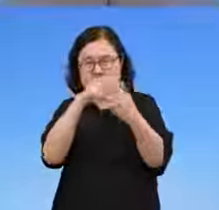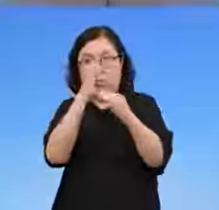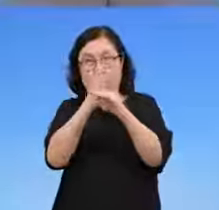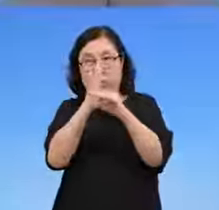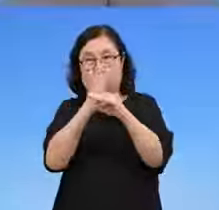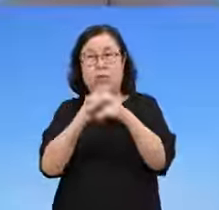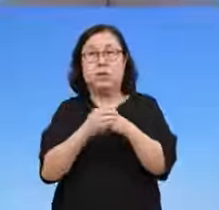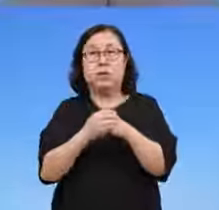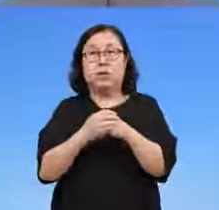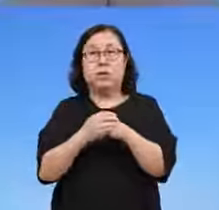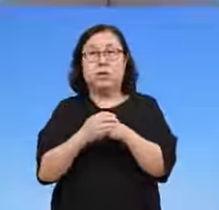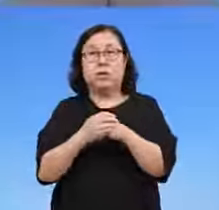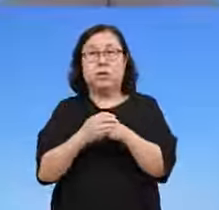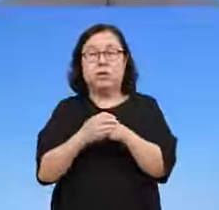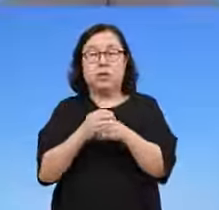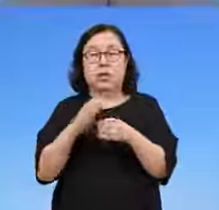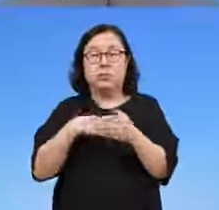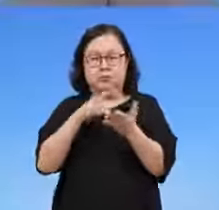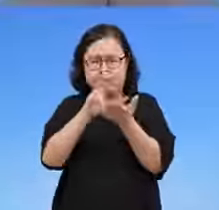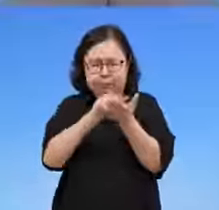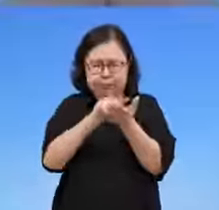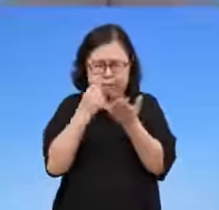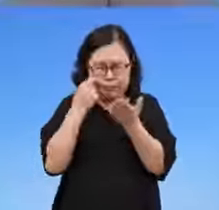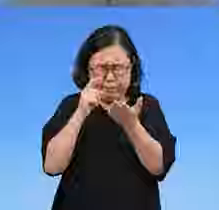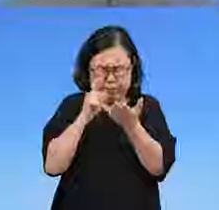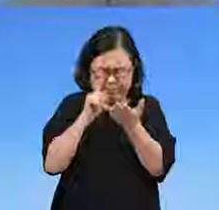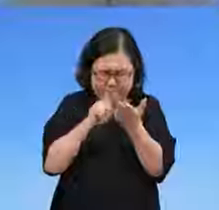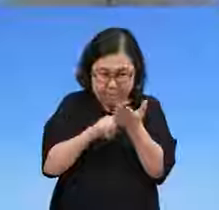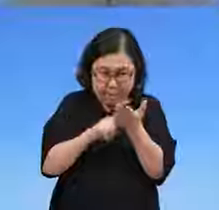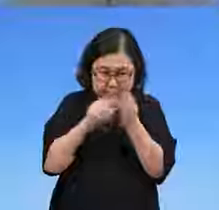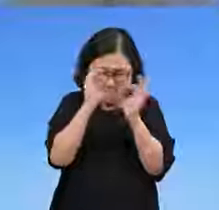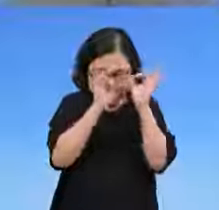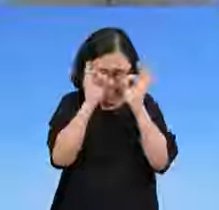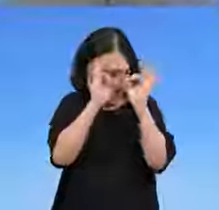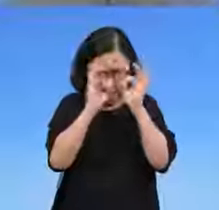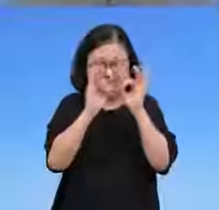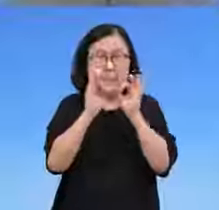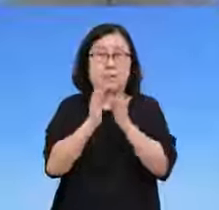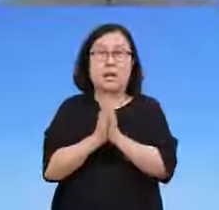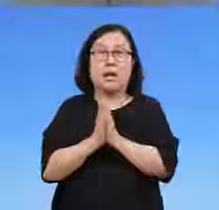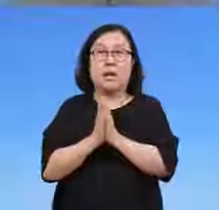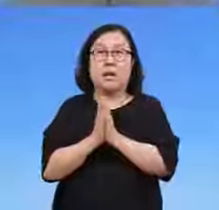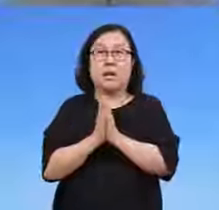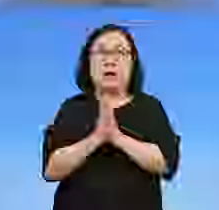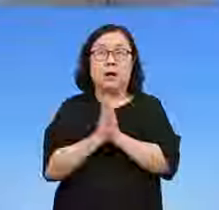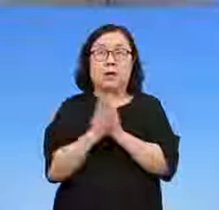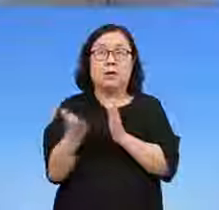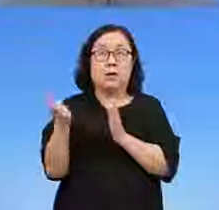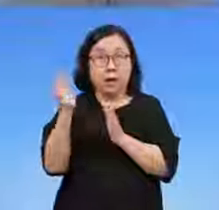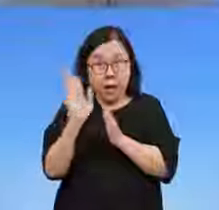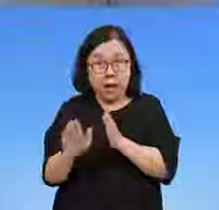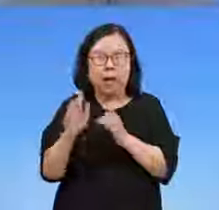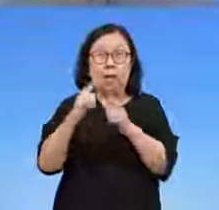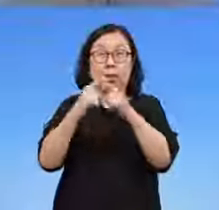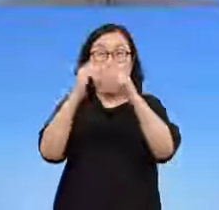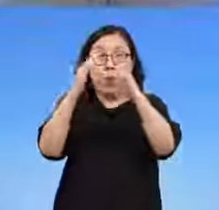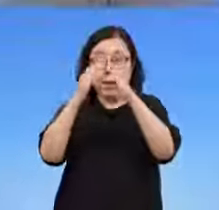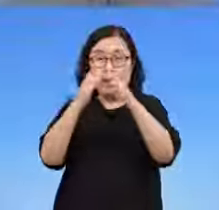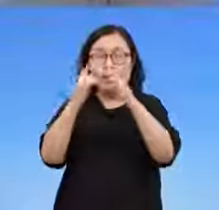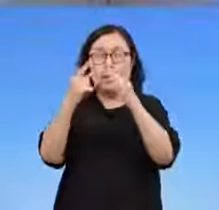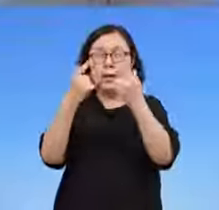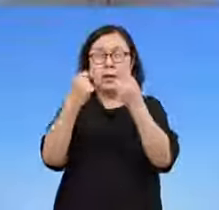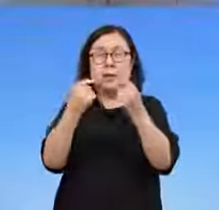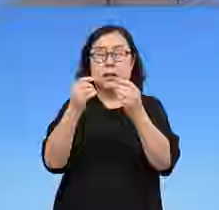막. 그래서 이 교회란 곳은 정말 이런 신뢰를 얻는 곳이어야 된다